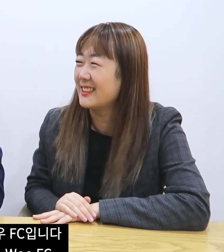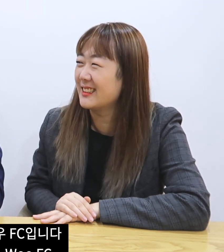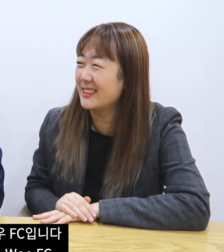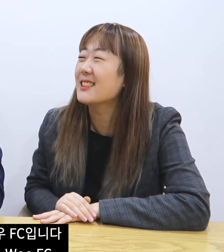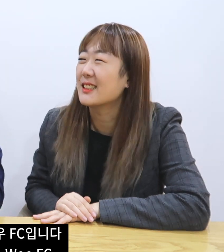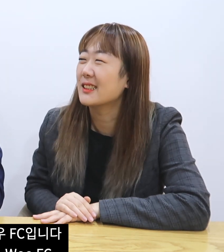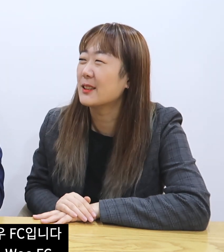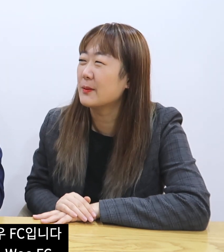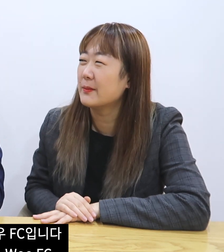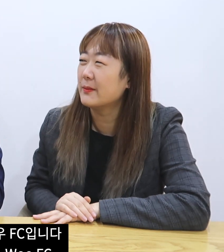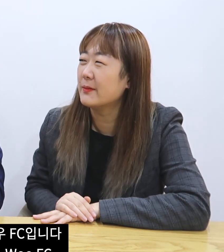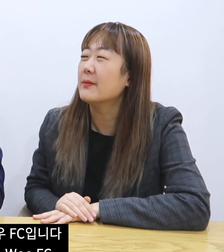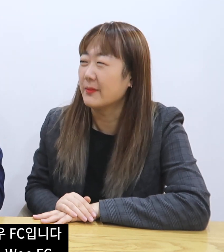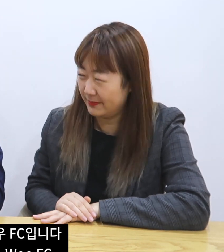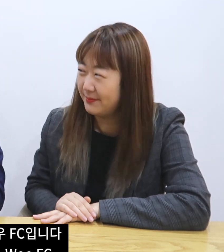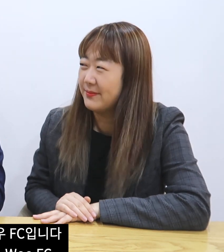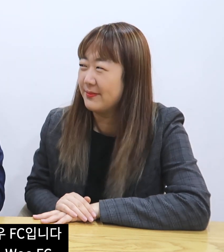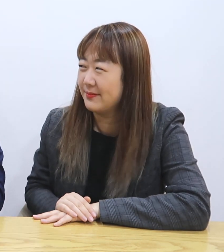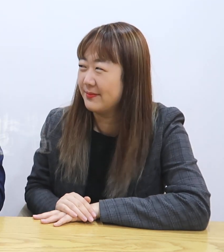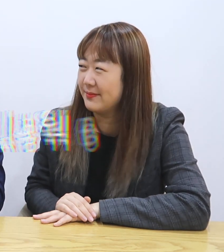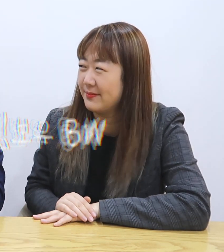금주치 김포 예쁘진입니다.